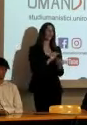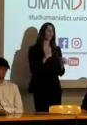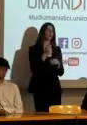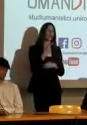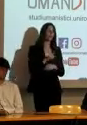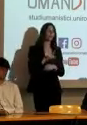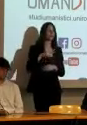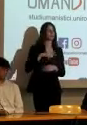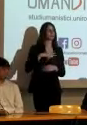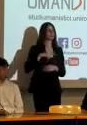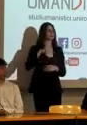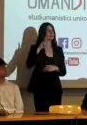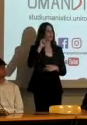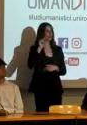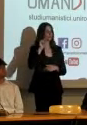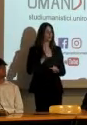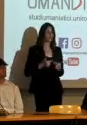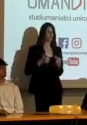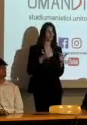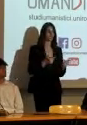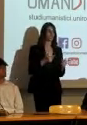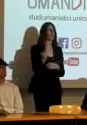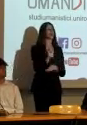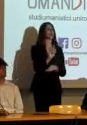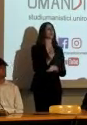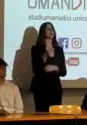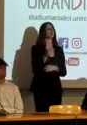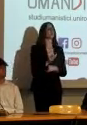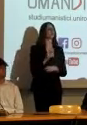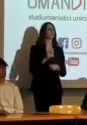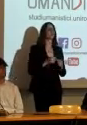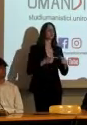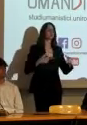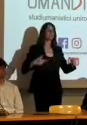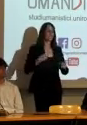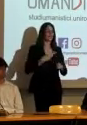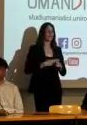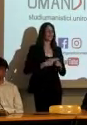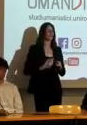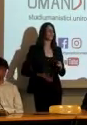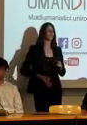delle conoscenze che può offrire, ma come punto di partenza per